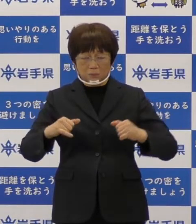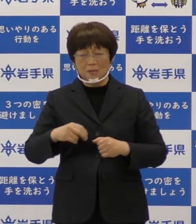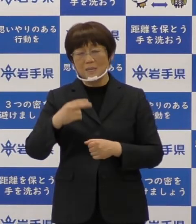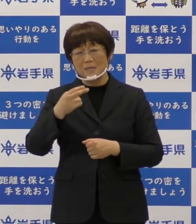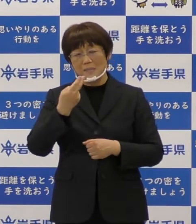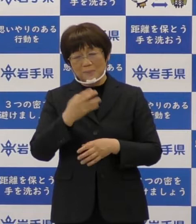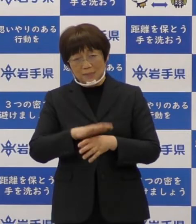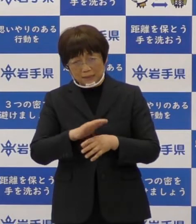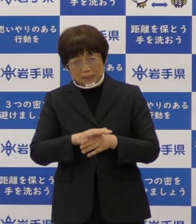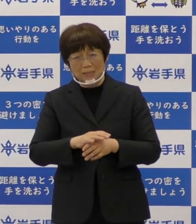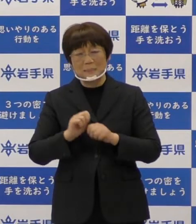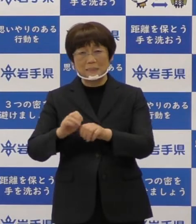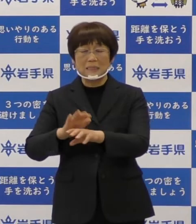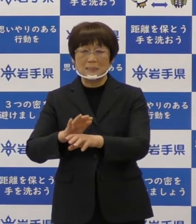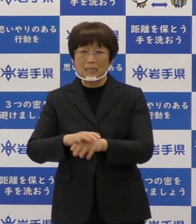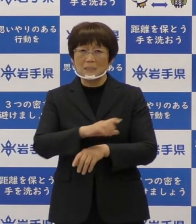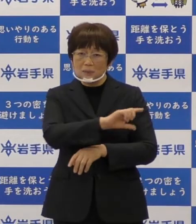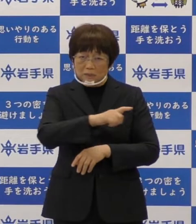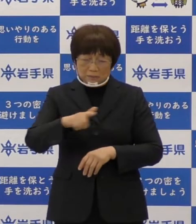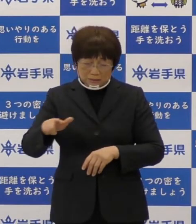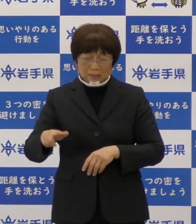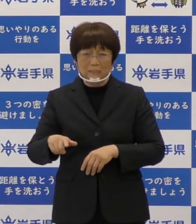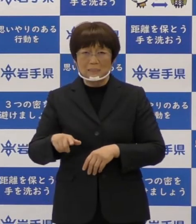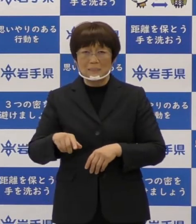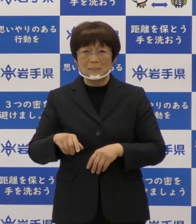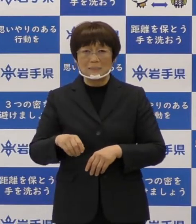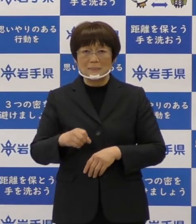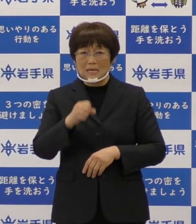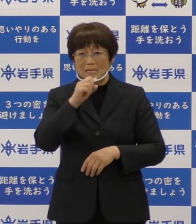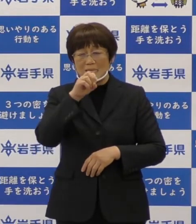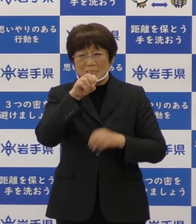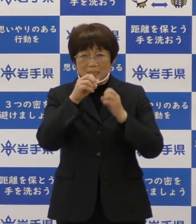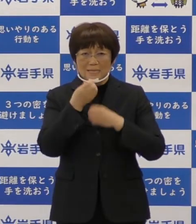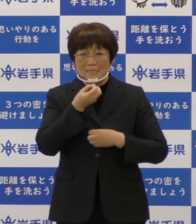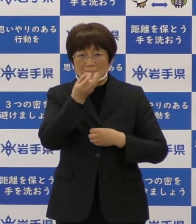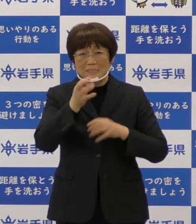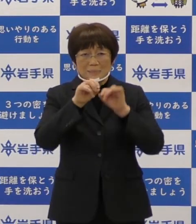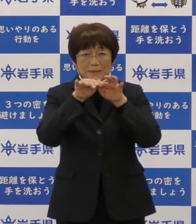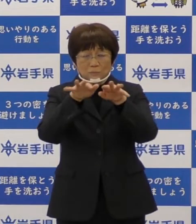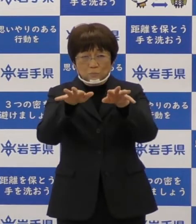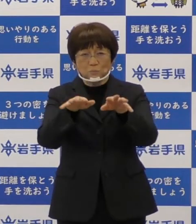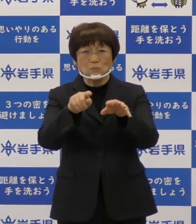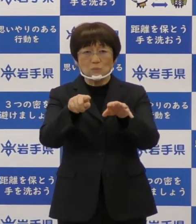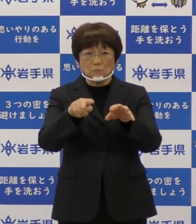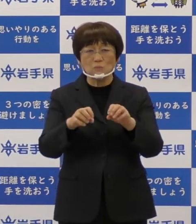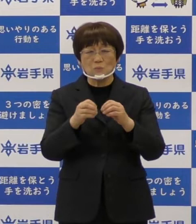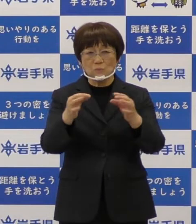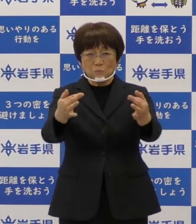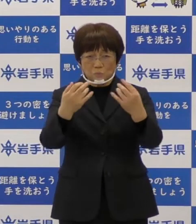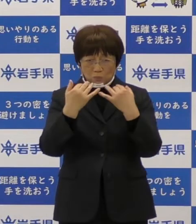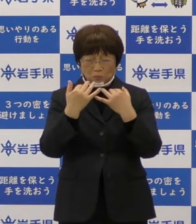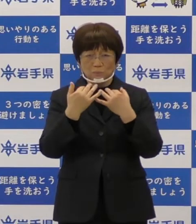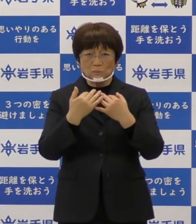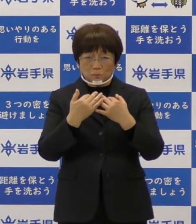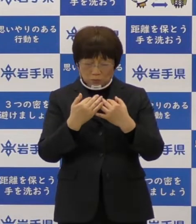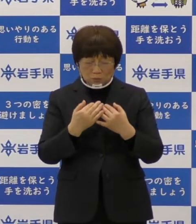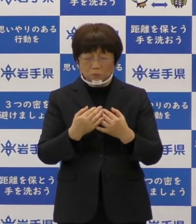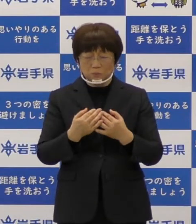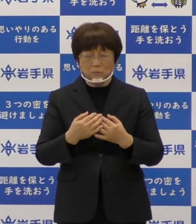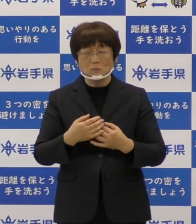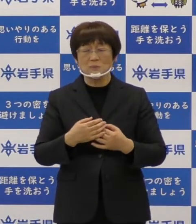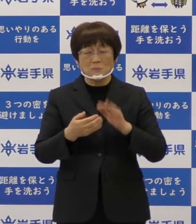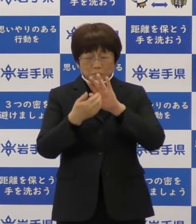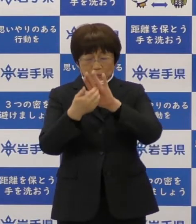内容などで、要はこう飛沫を浴びない、浴びさせない、そういうリスクが高まらないような形